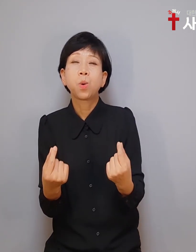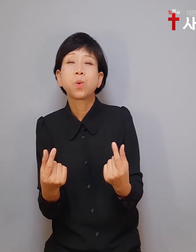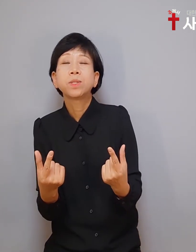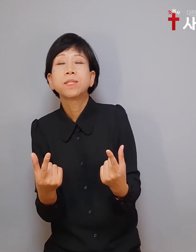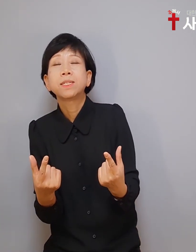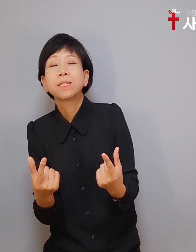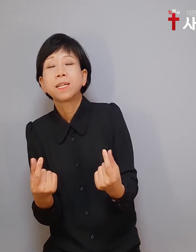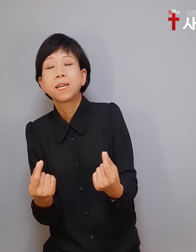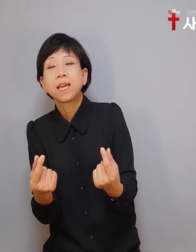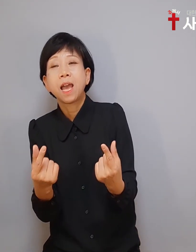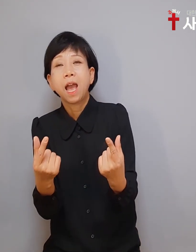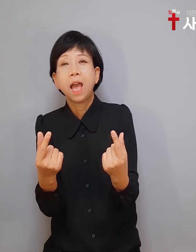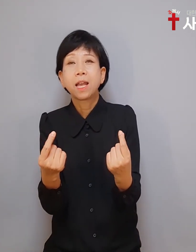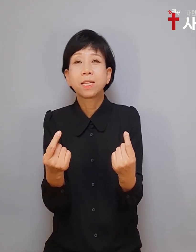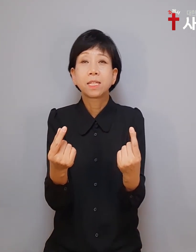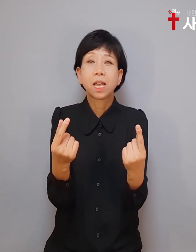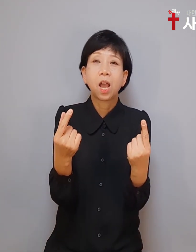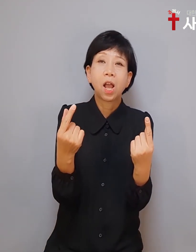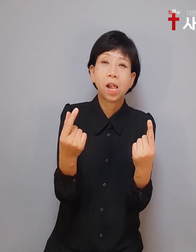어제나 오늘이